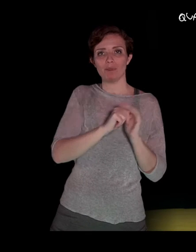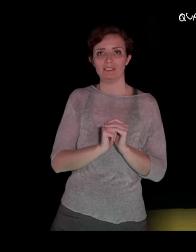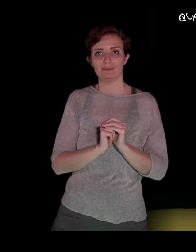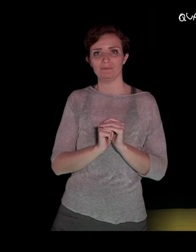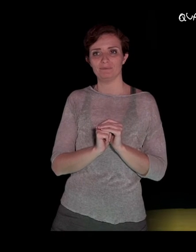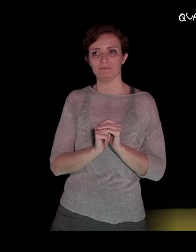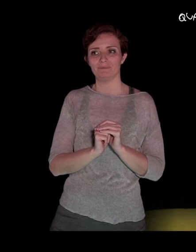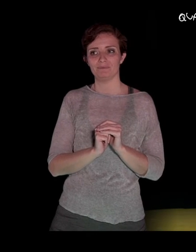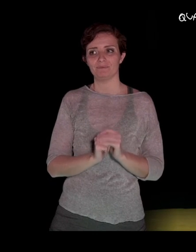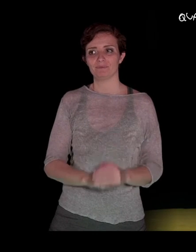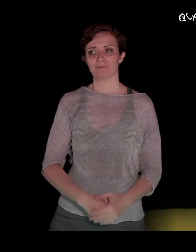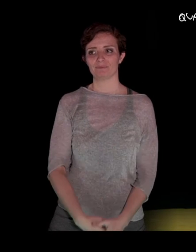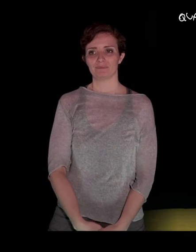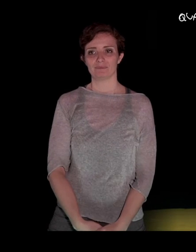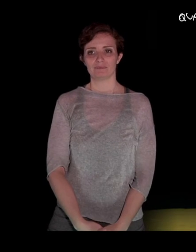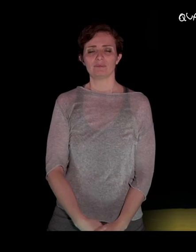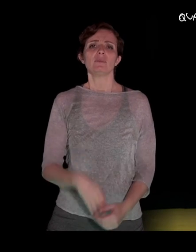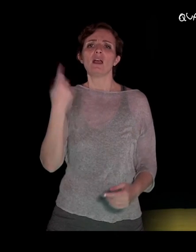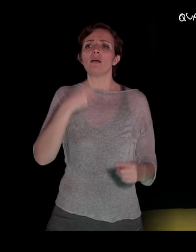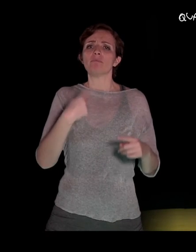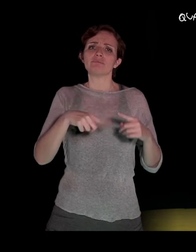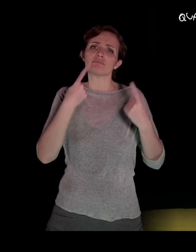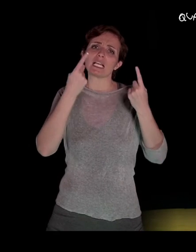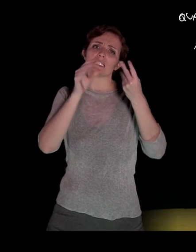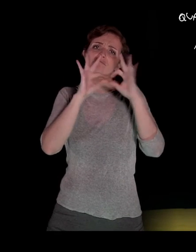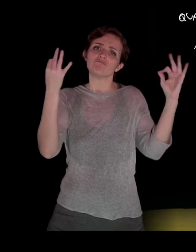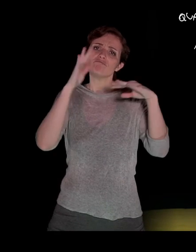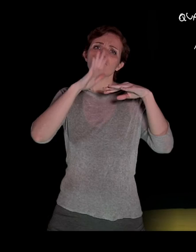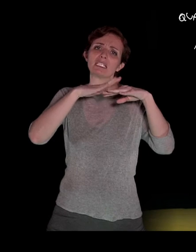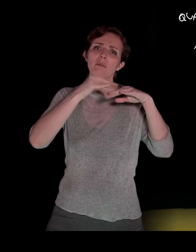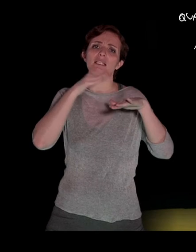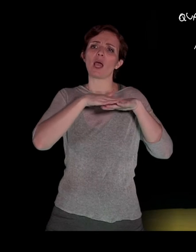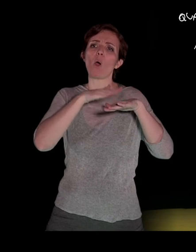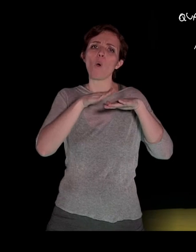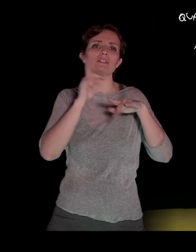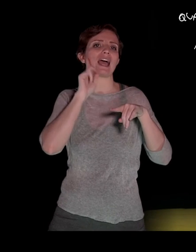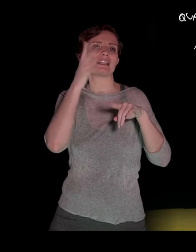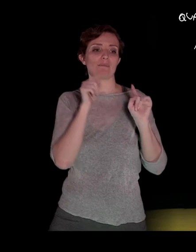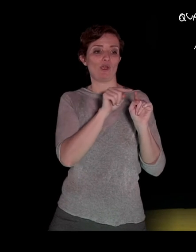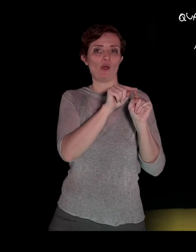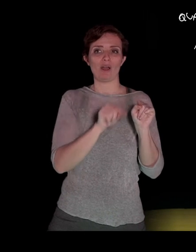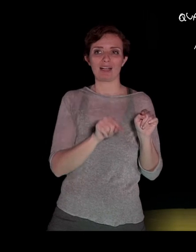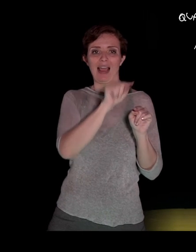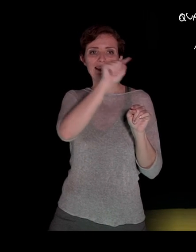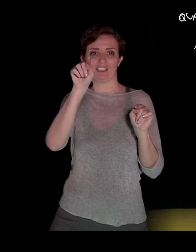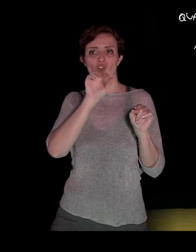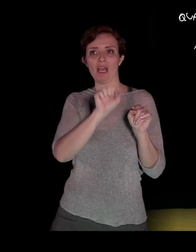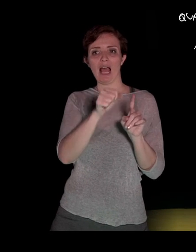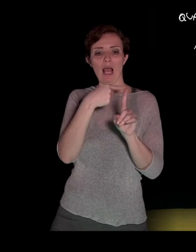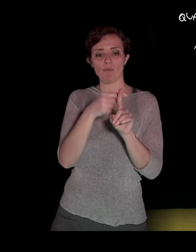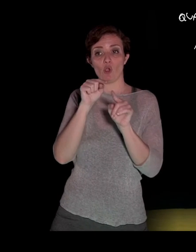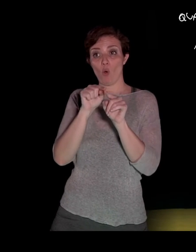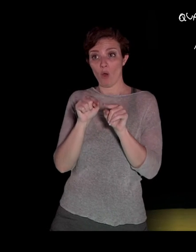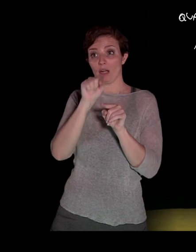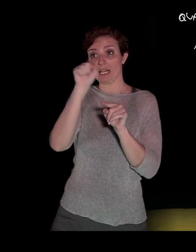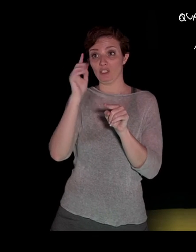che matematica sono rappresentate per esempio dal radice dia più radice di b oppure radice